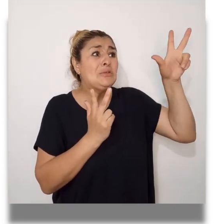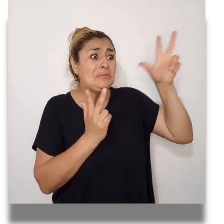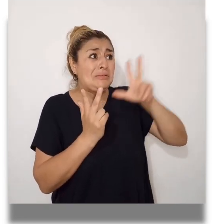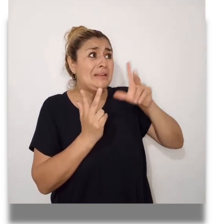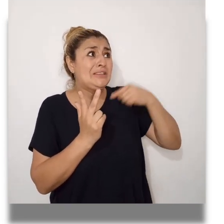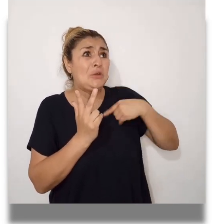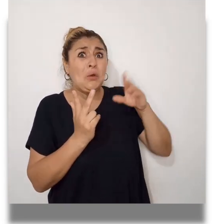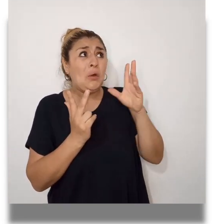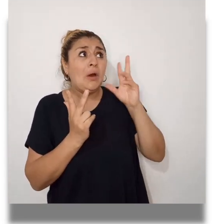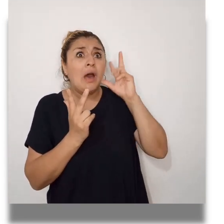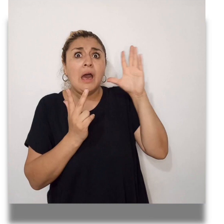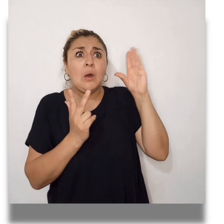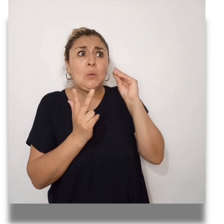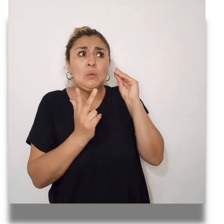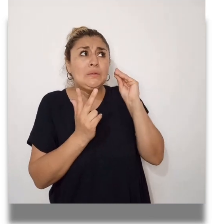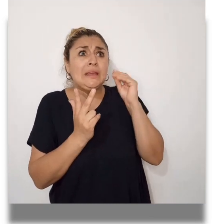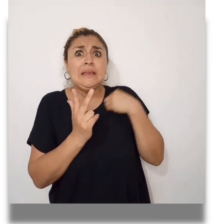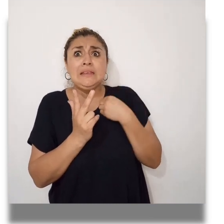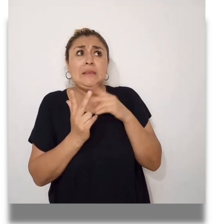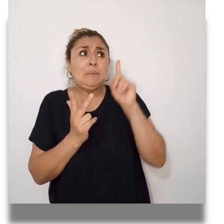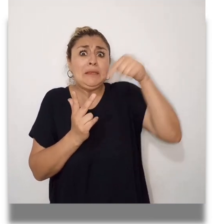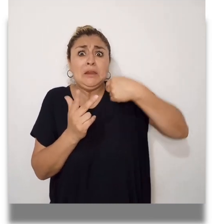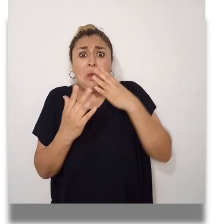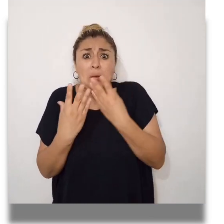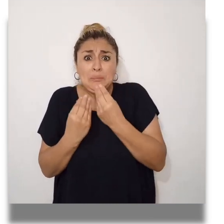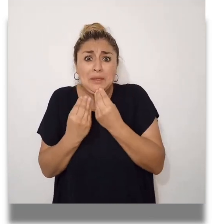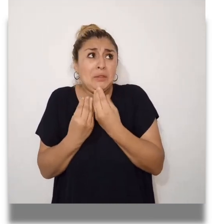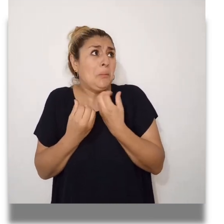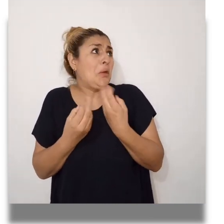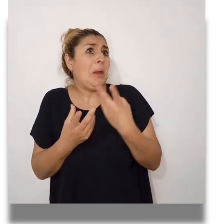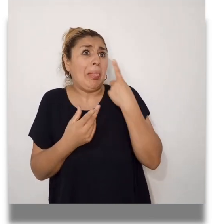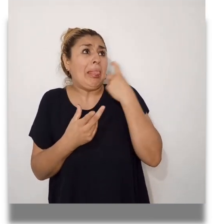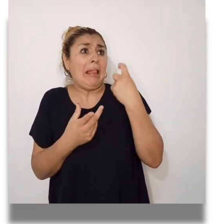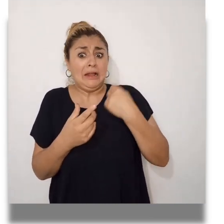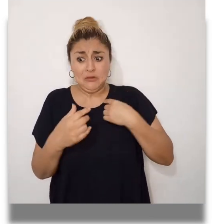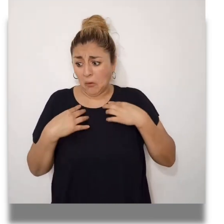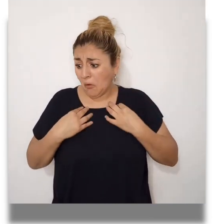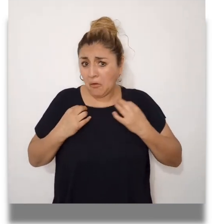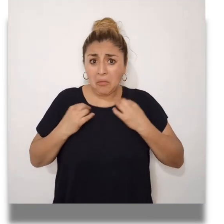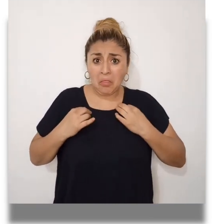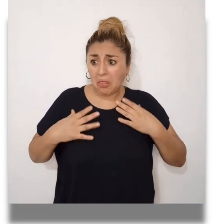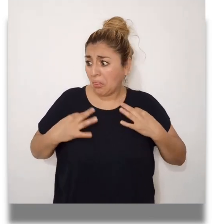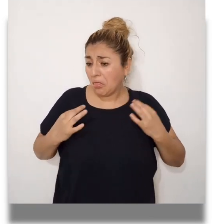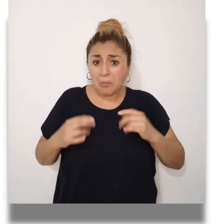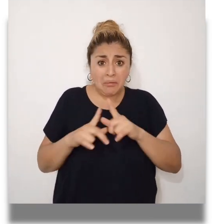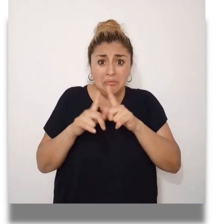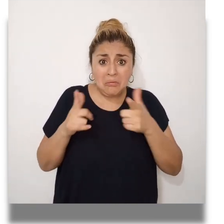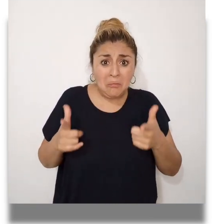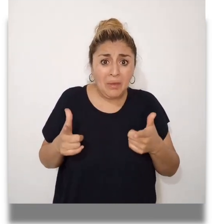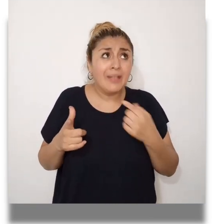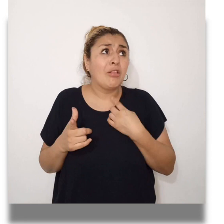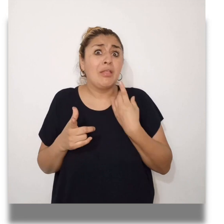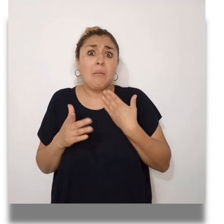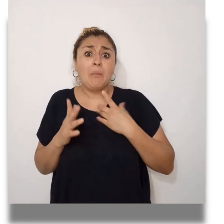Y tuve miedo. Parce que je suis nu. Porque estoy desnudo. Je me suis caché. Yo me